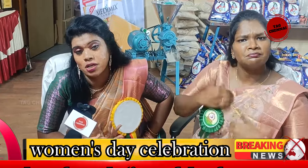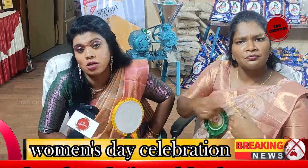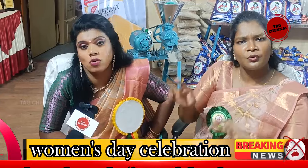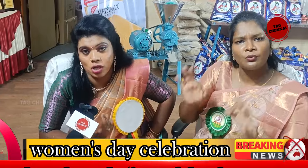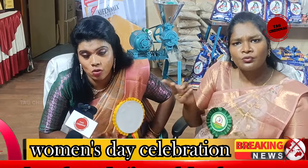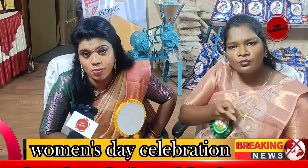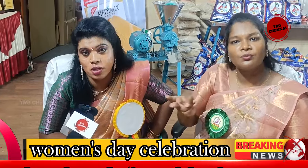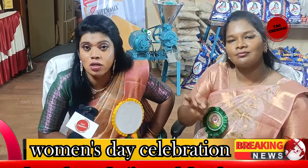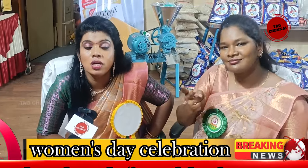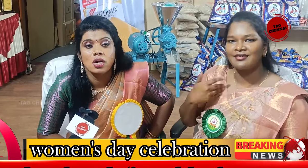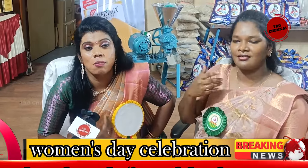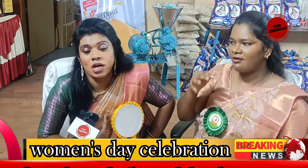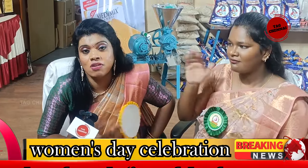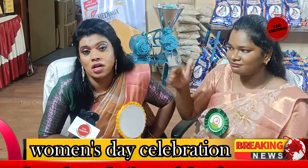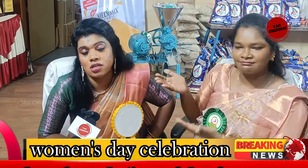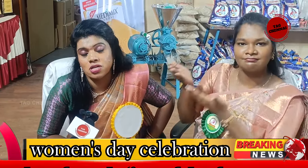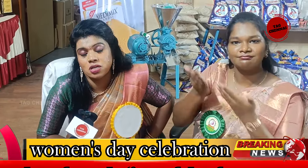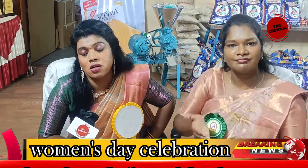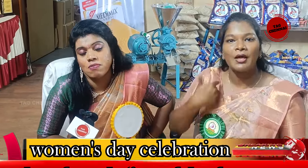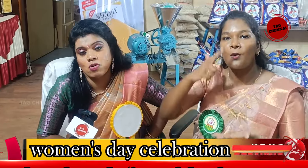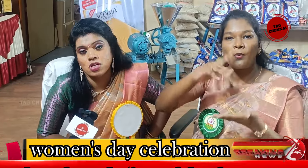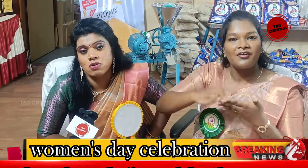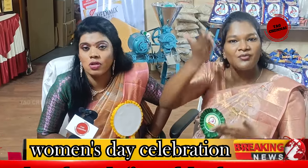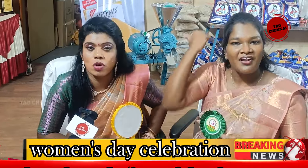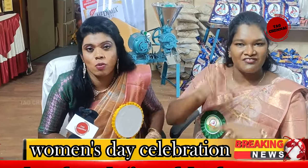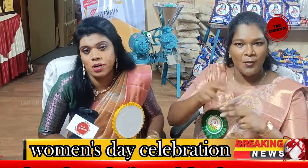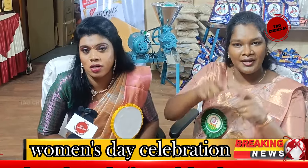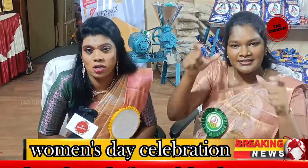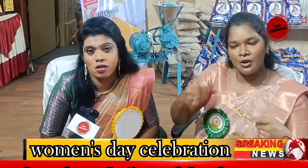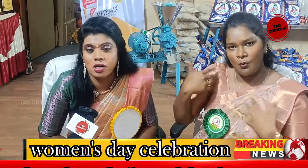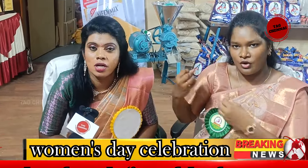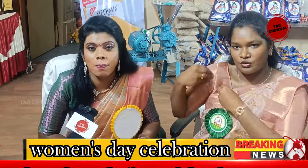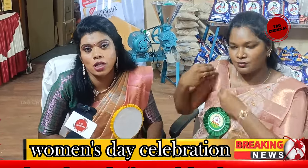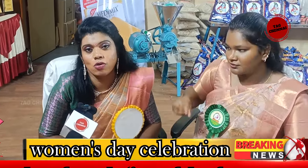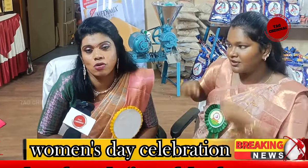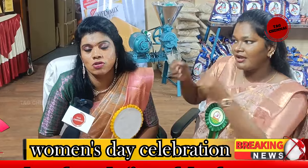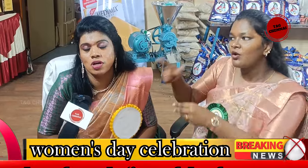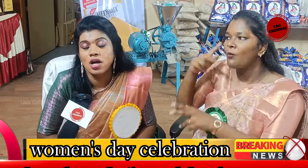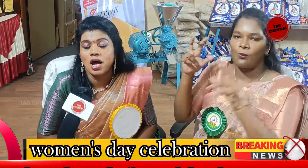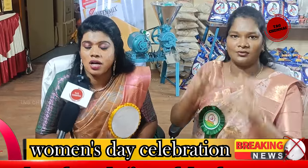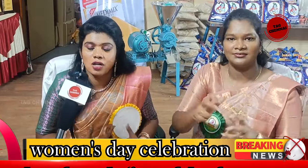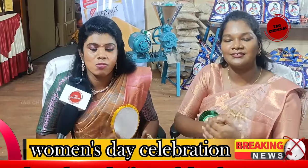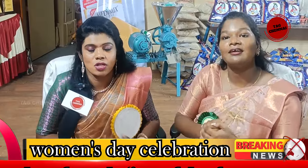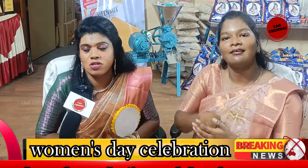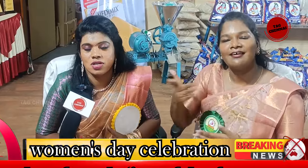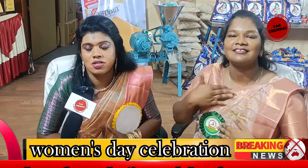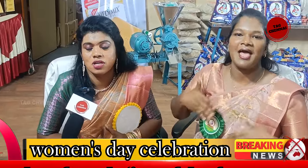பார்த்து எங்களை கூப்பிட்டுக்கு என் மனைவி நடத்தி வச்சால் பவுண்டேஷன் வந்து உங்களை ஒப்படைக்கிறோம் நீங்கள் பார்த்துக்கோங்க. அதனால ரொம்ப சந்தோஷமாக இருந்துச்சு.